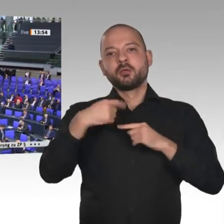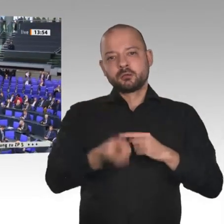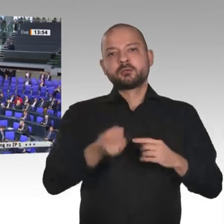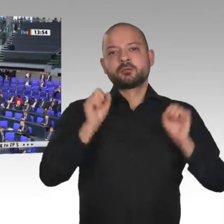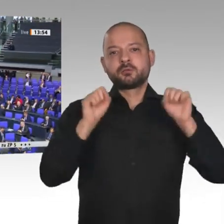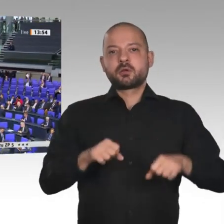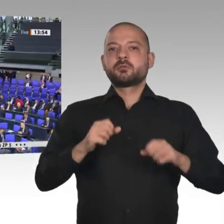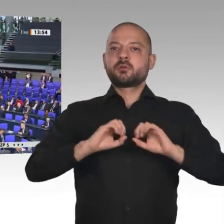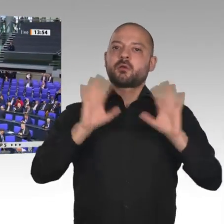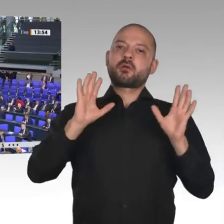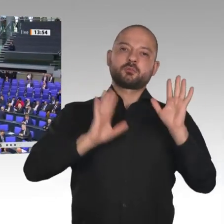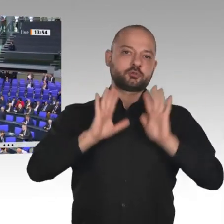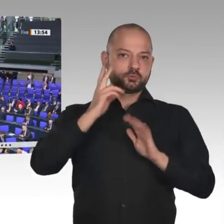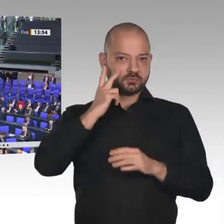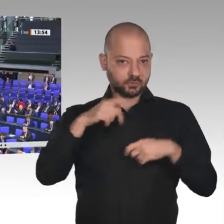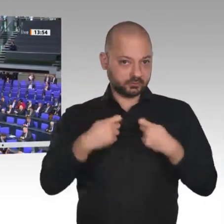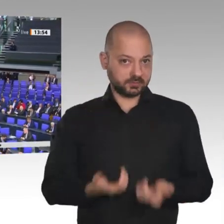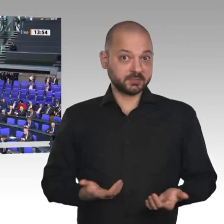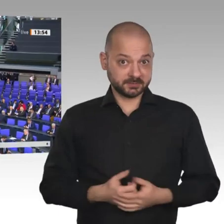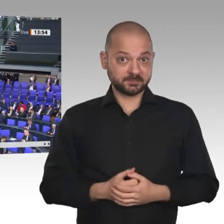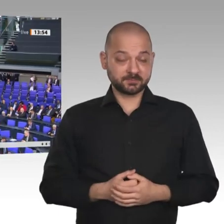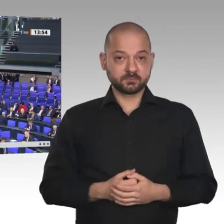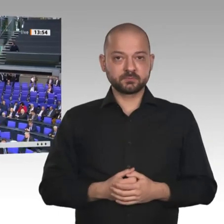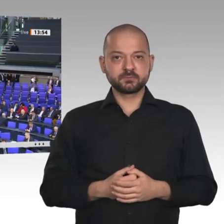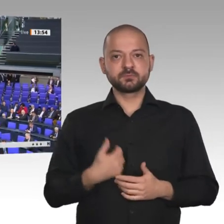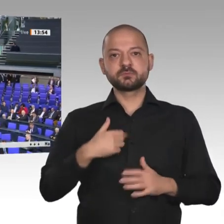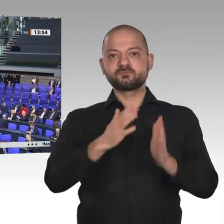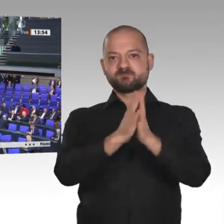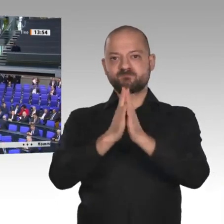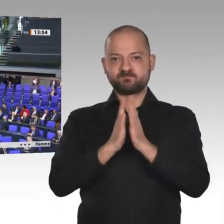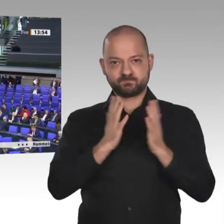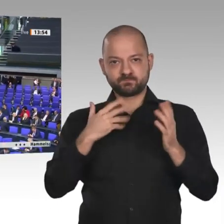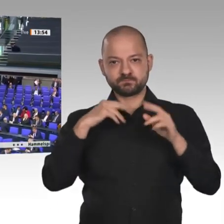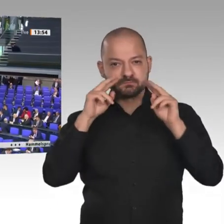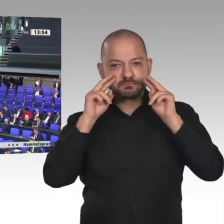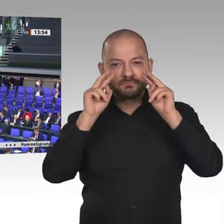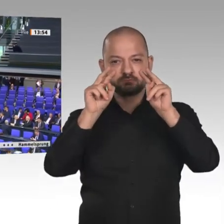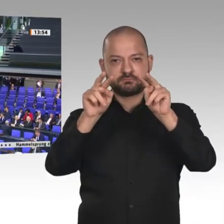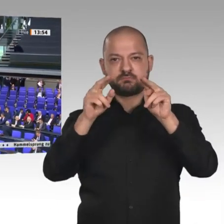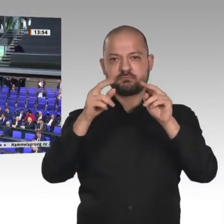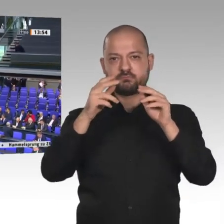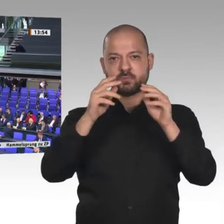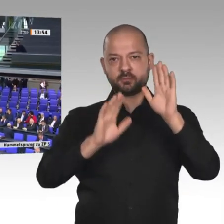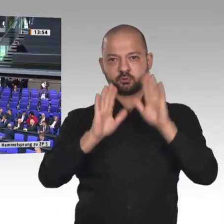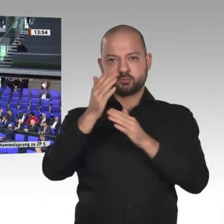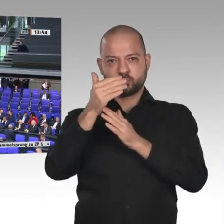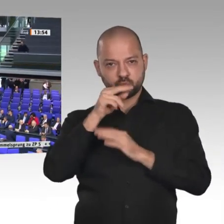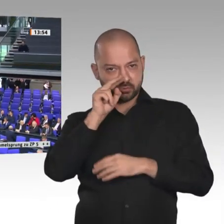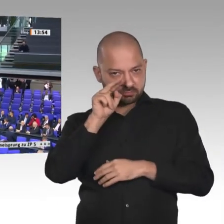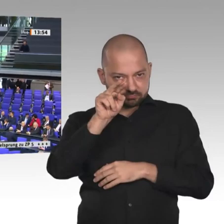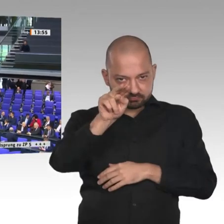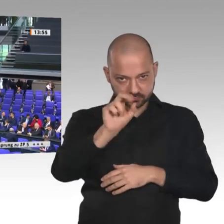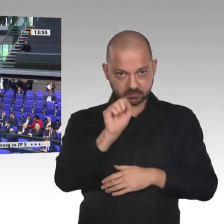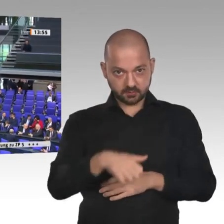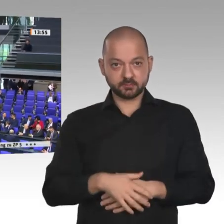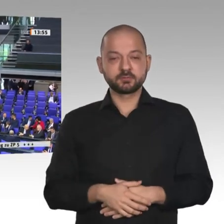und können dann fortfahren, wenn diese Abstimmung beendet ist. Ich bitte nochmals, uns den Blick